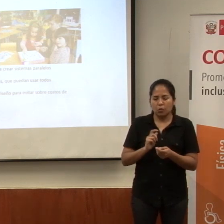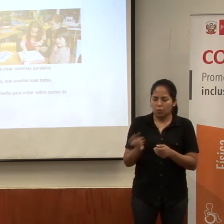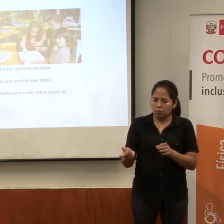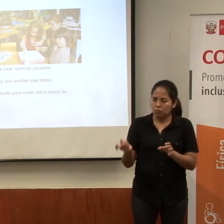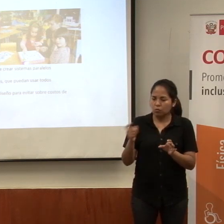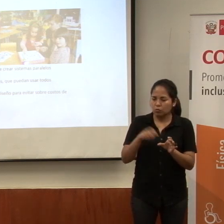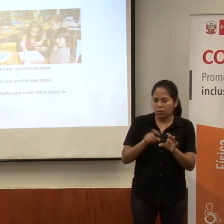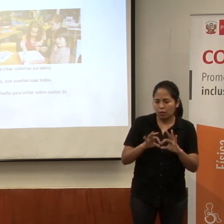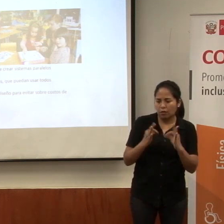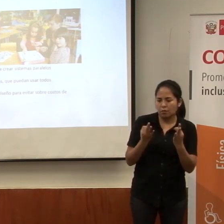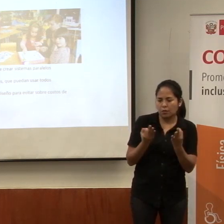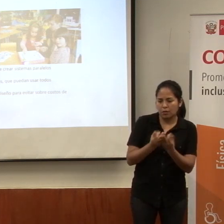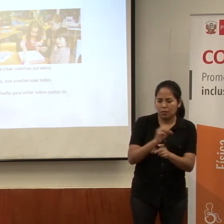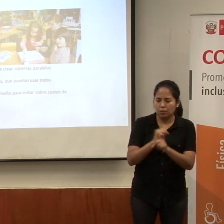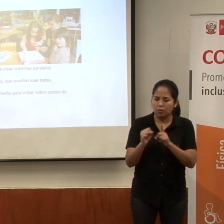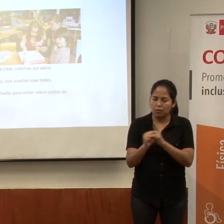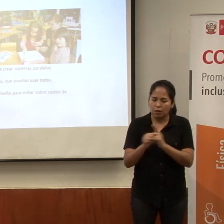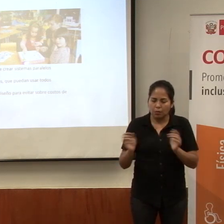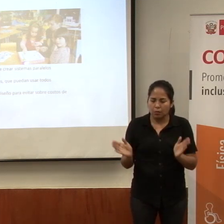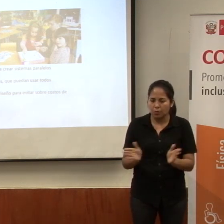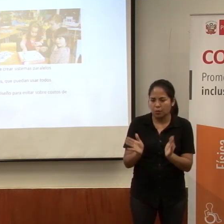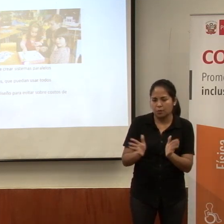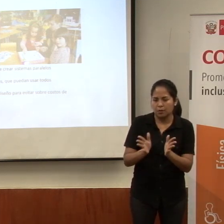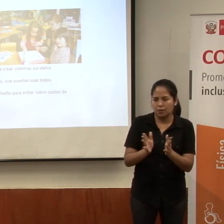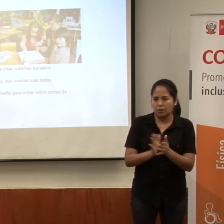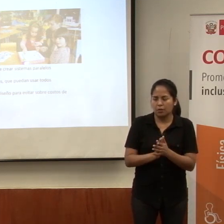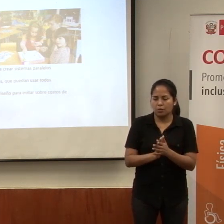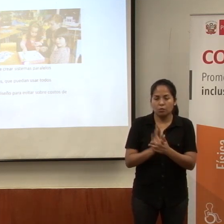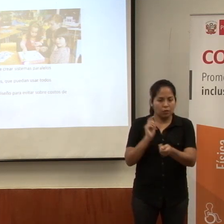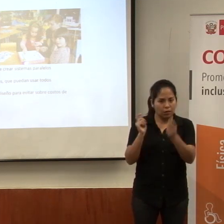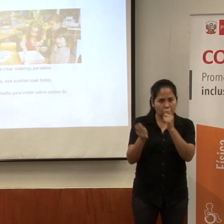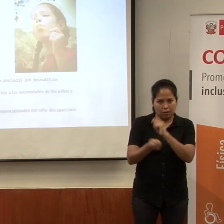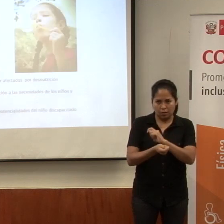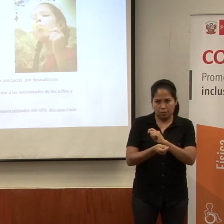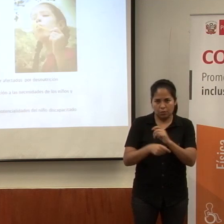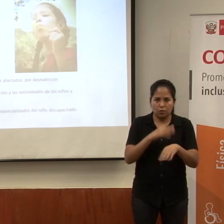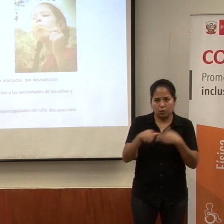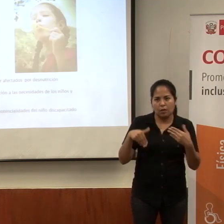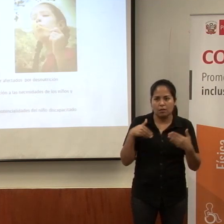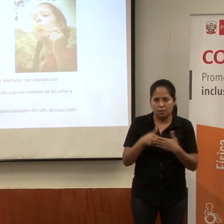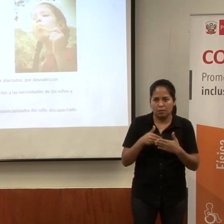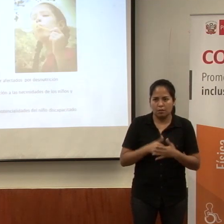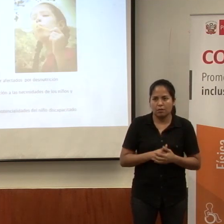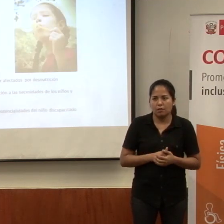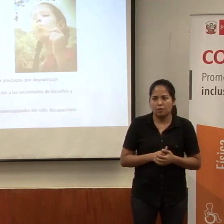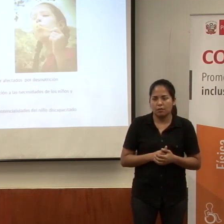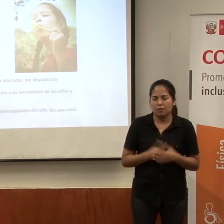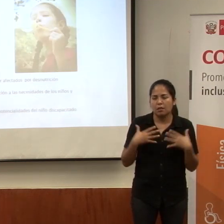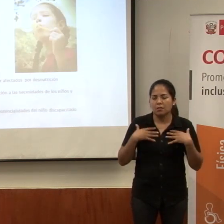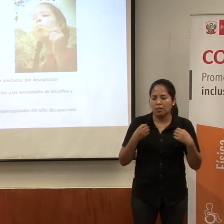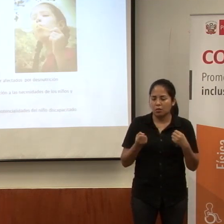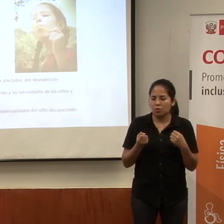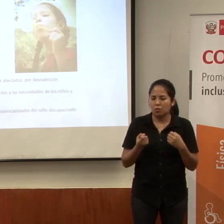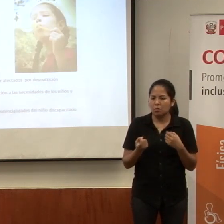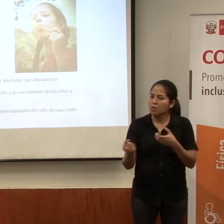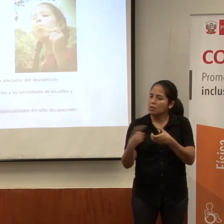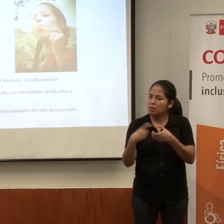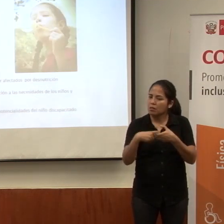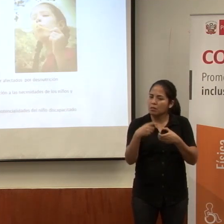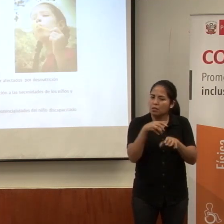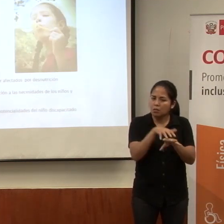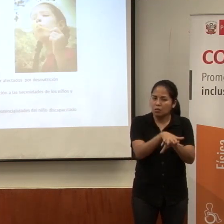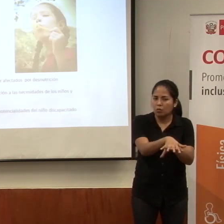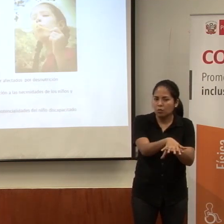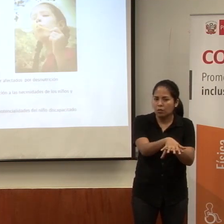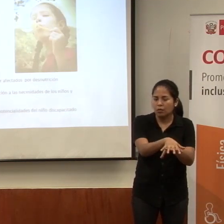solamente de la familia, sino de la sociedad. Y eso implica un cambio paradigmático, ¿no es cierto? La salud incluyente, que es abordar una